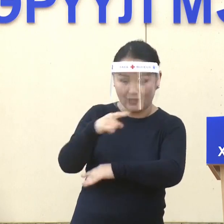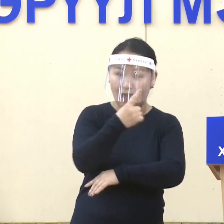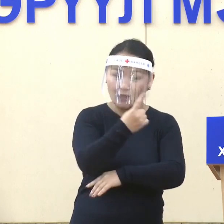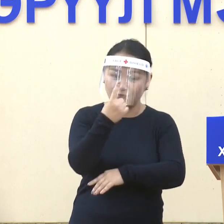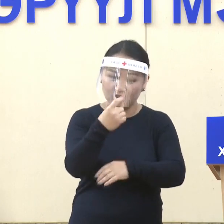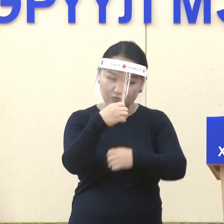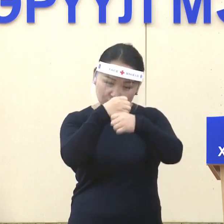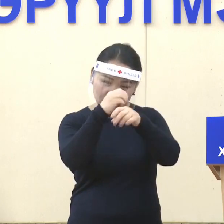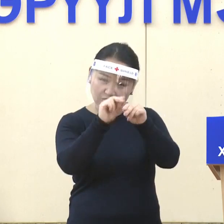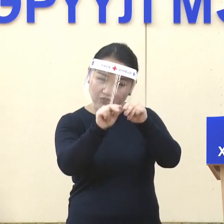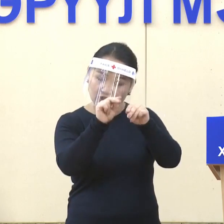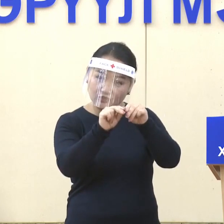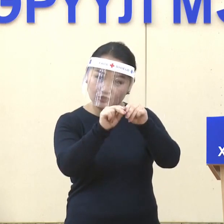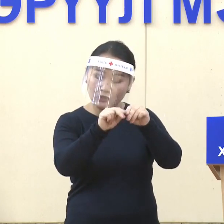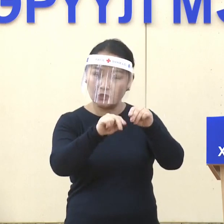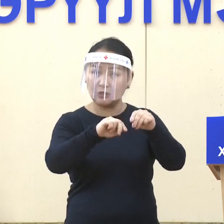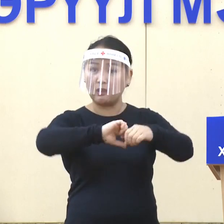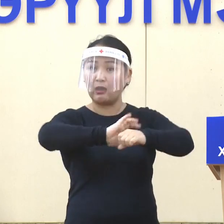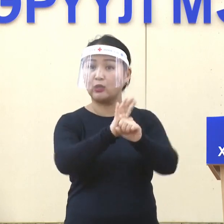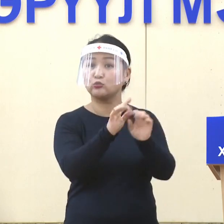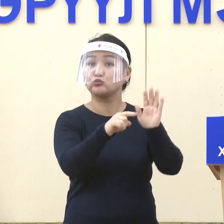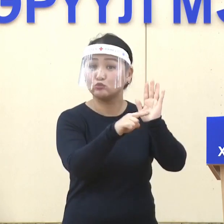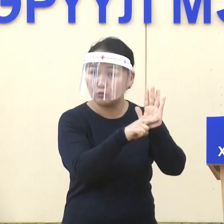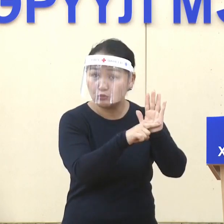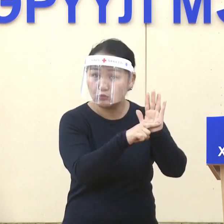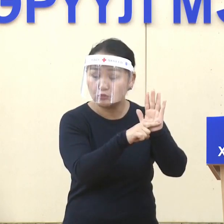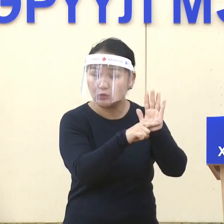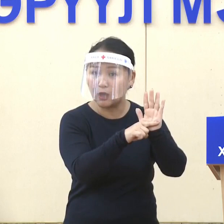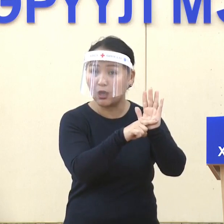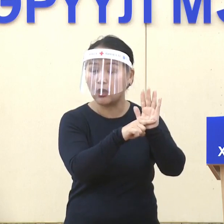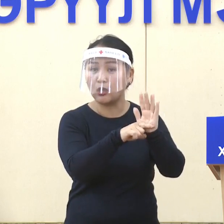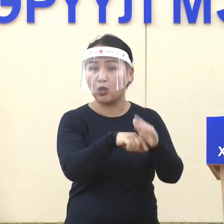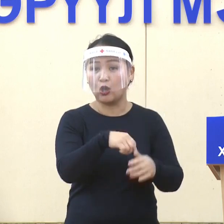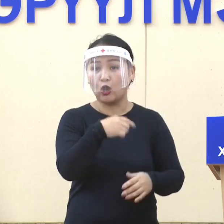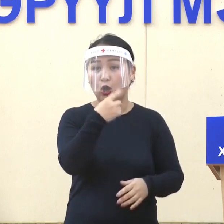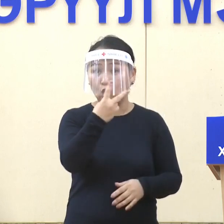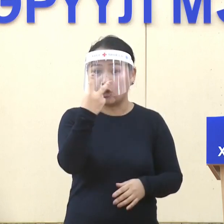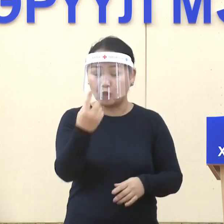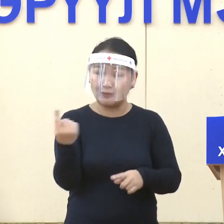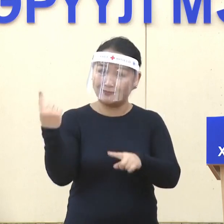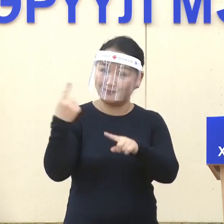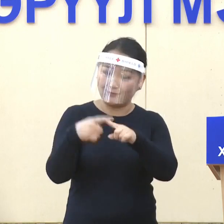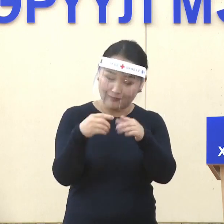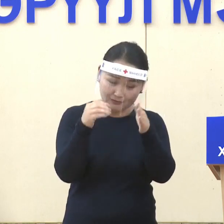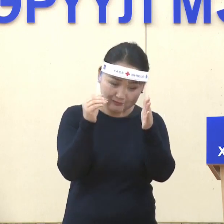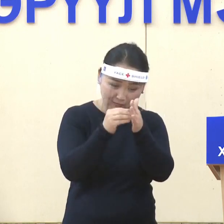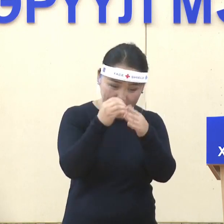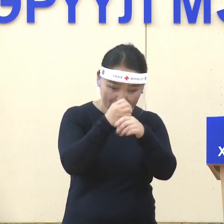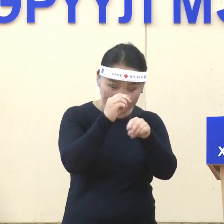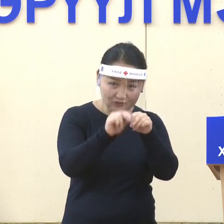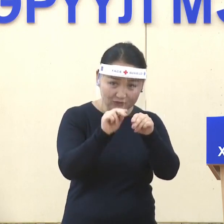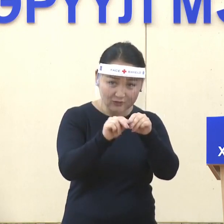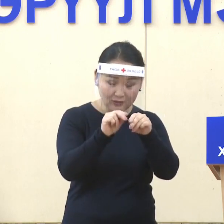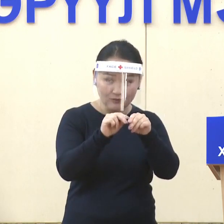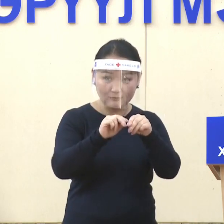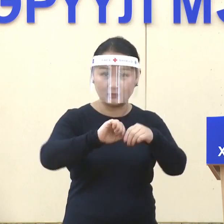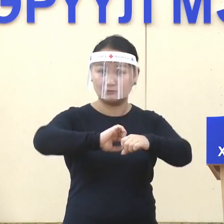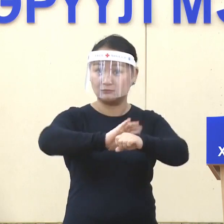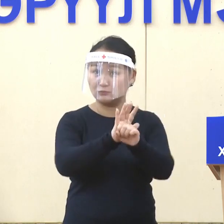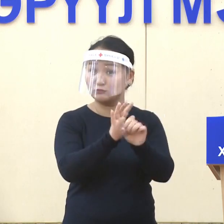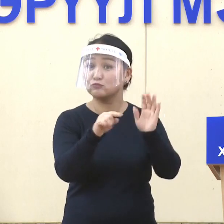хариугаар сөрөг гарсан байна хасах. А ингээд 22-нд давтан шинжилгээ авч ирэхэд мөн